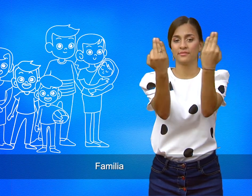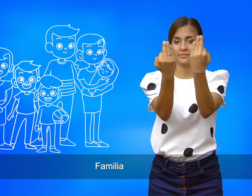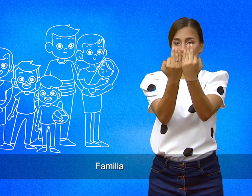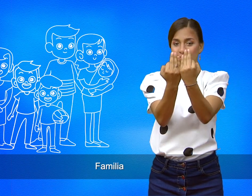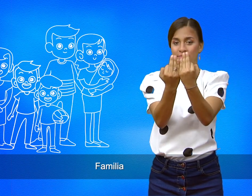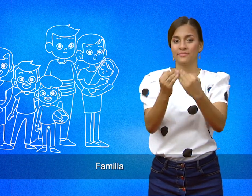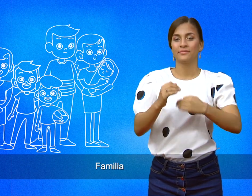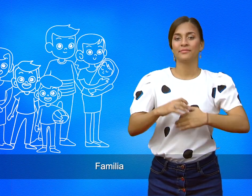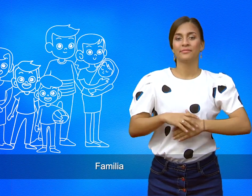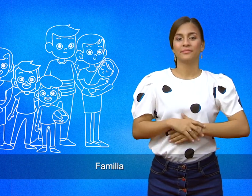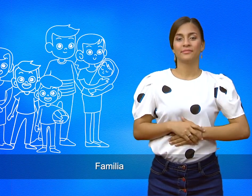Familia.